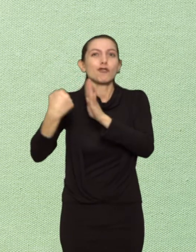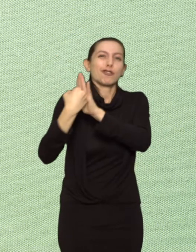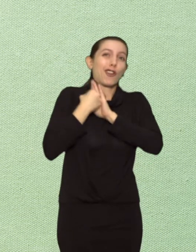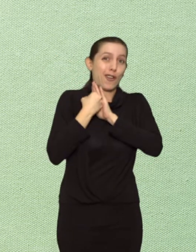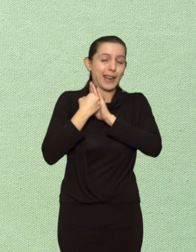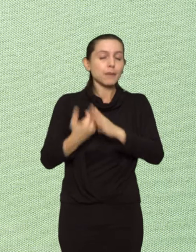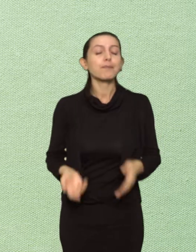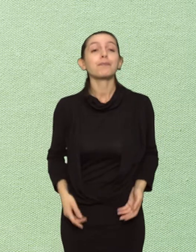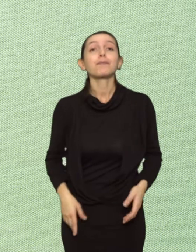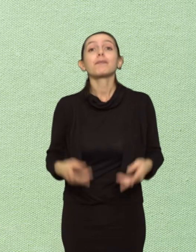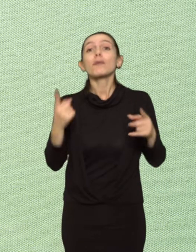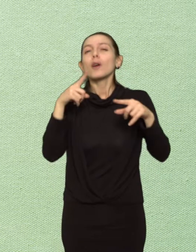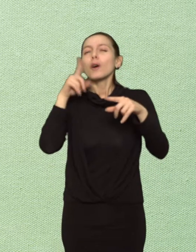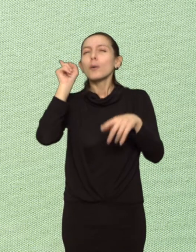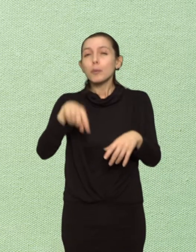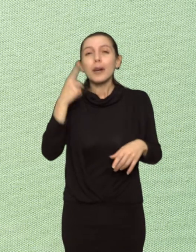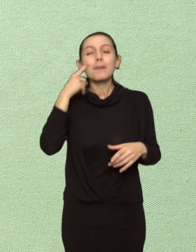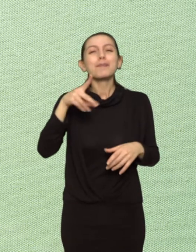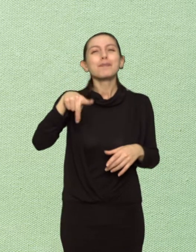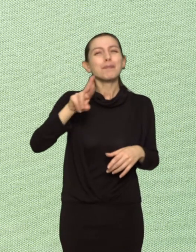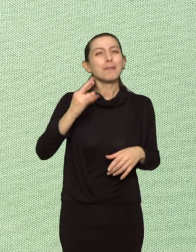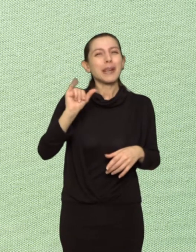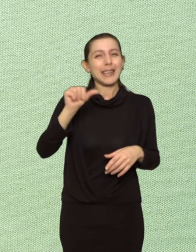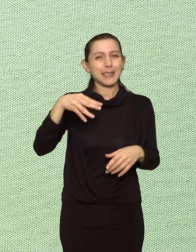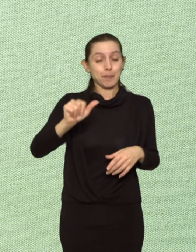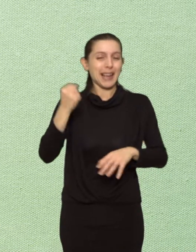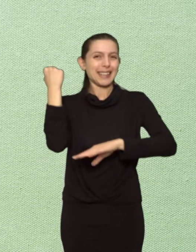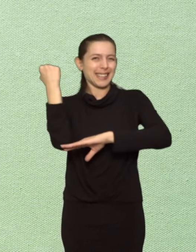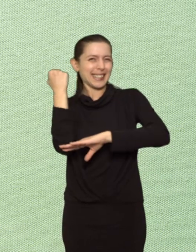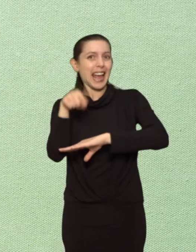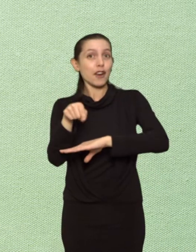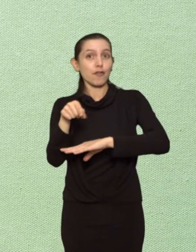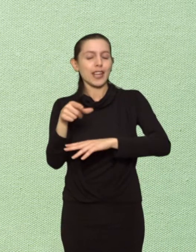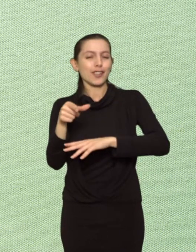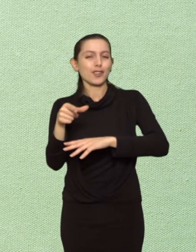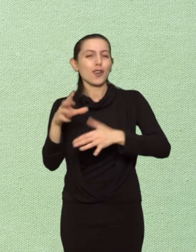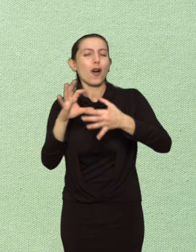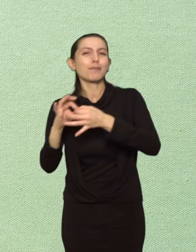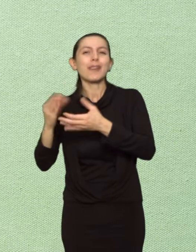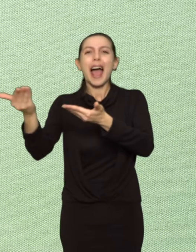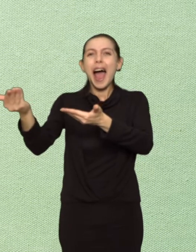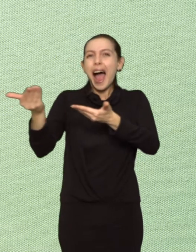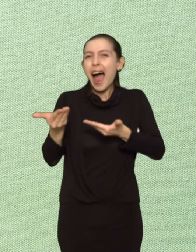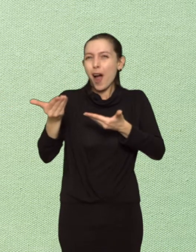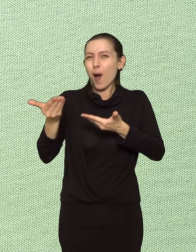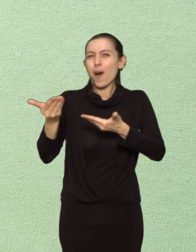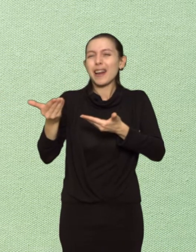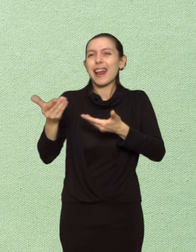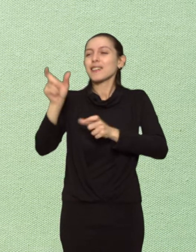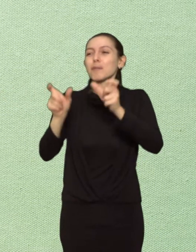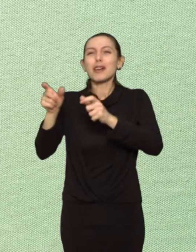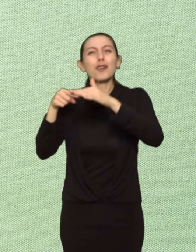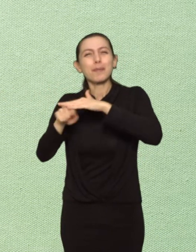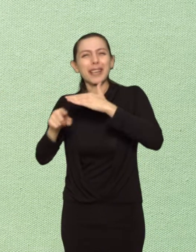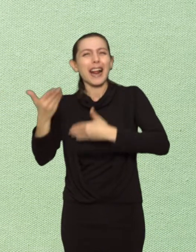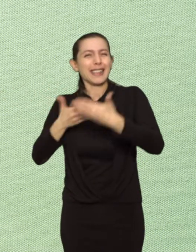Tra l'altro, il Prisma è il servizio appunto legato all'accoglienza dei migranti